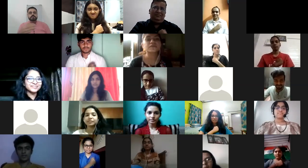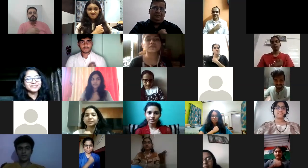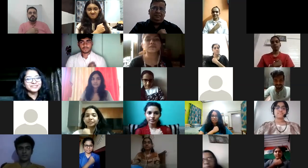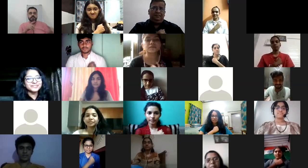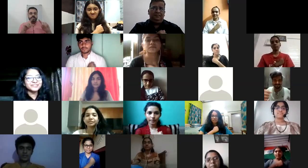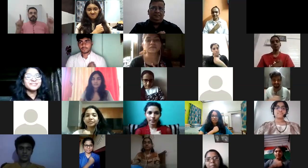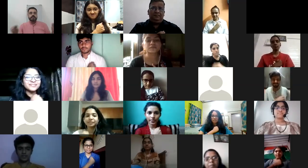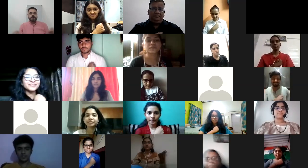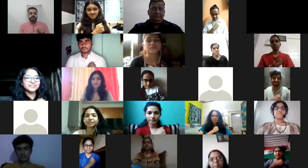फ्रेम में नहीं आ रहा,